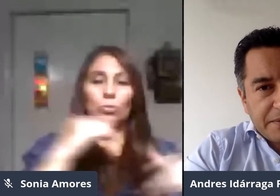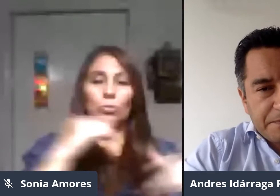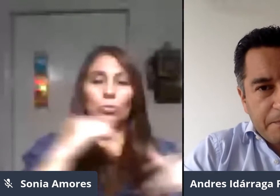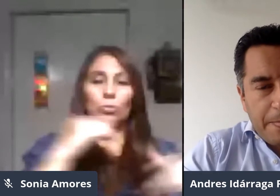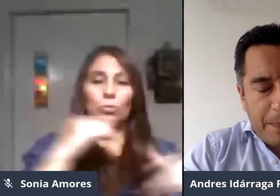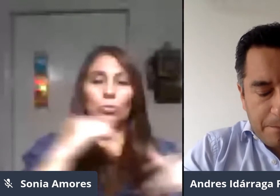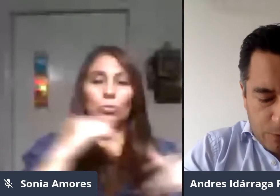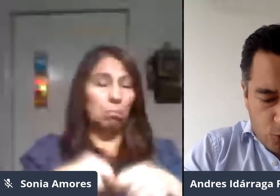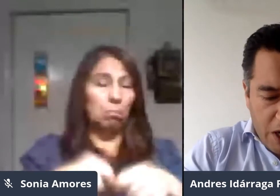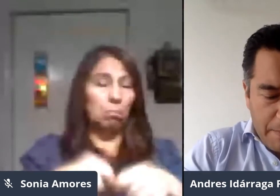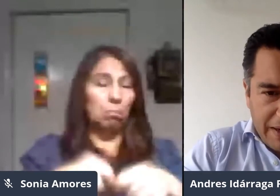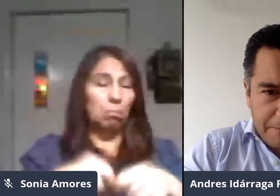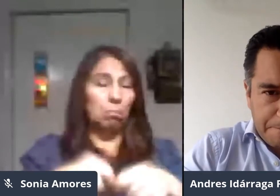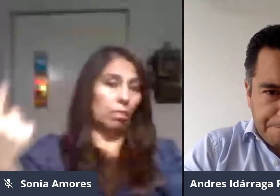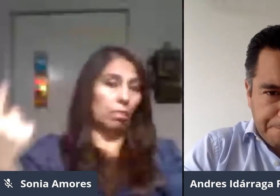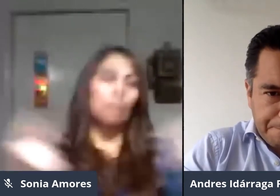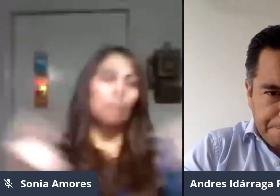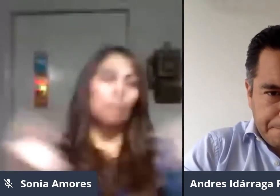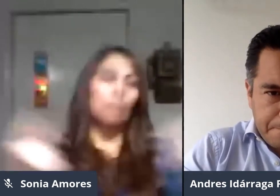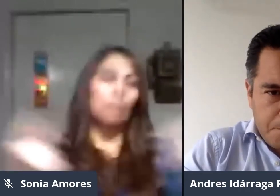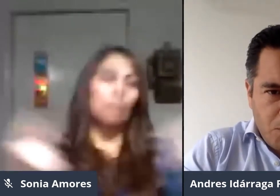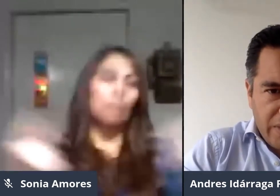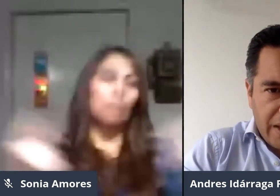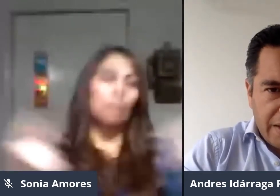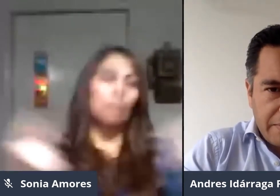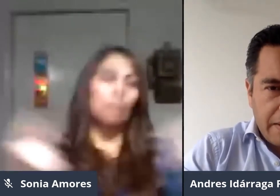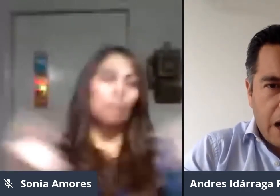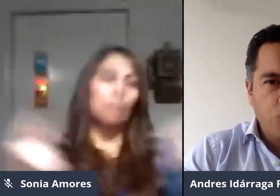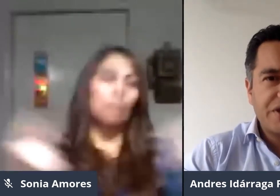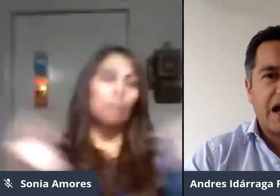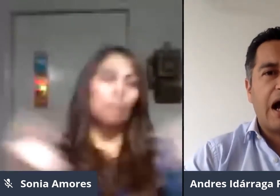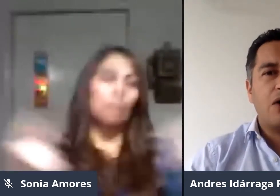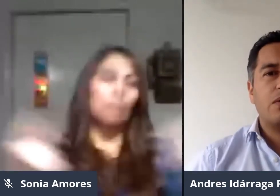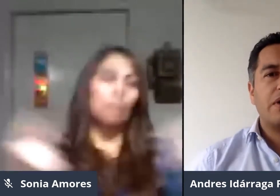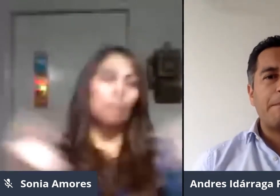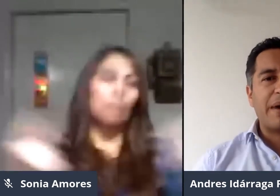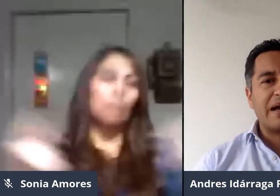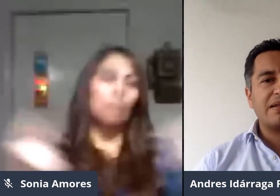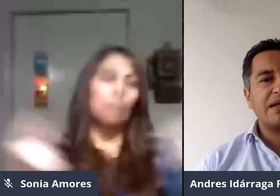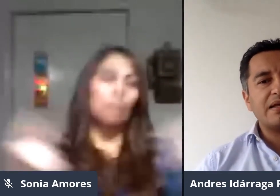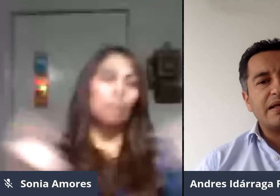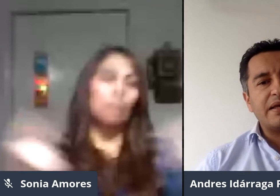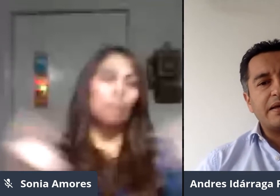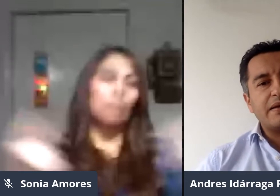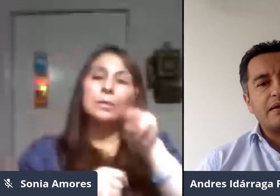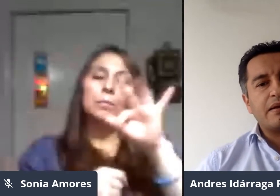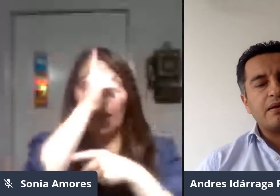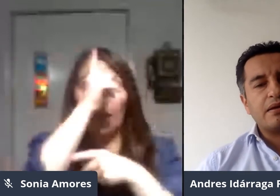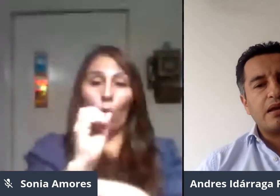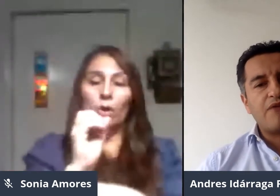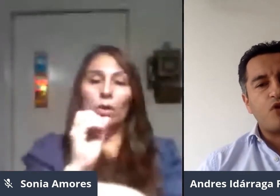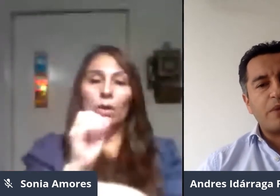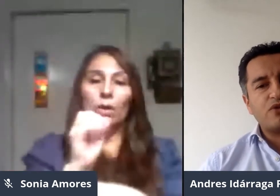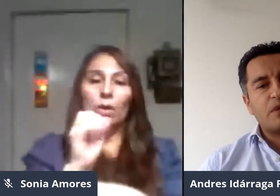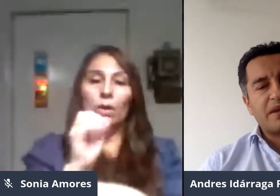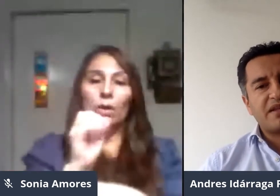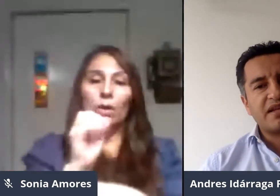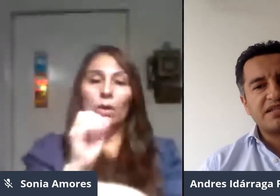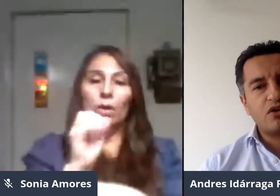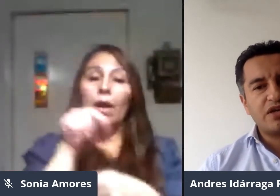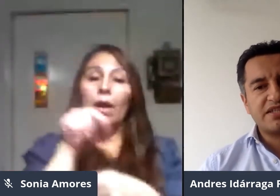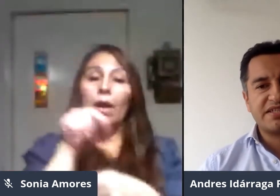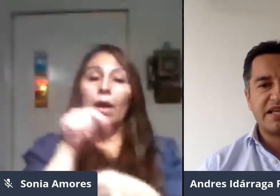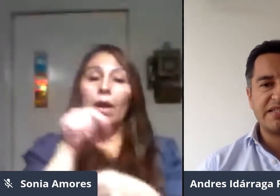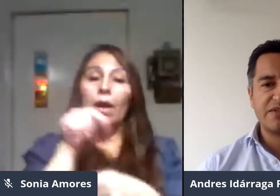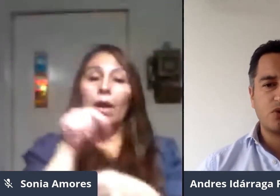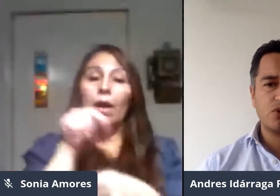Carl Schmitt, el autor alemán, ha bosquejado en parte la formación a partir